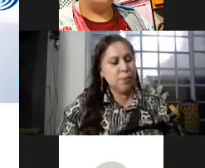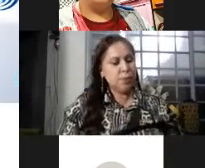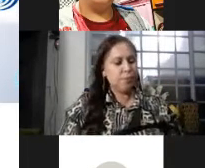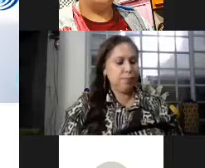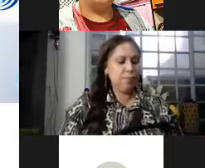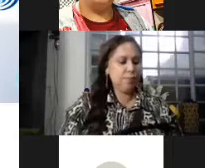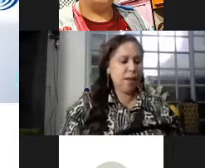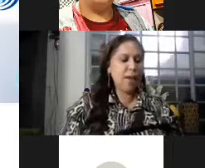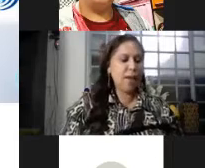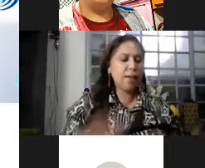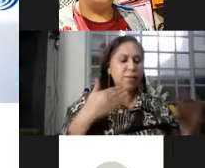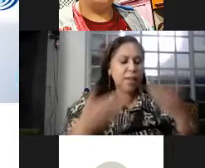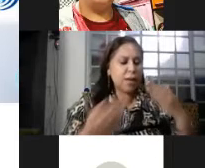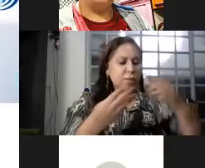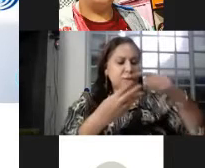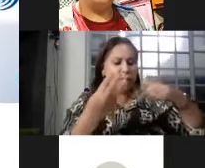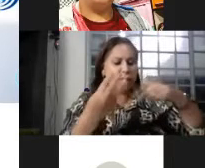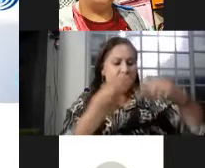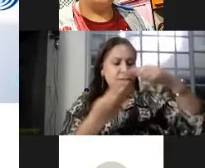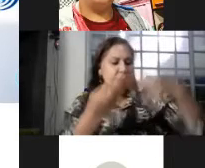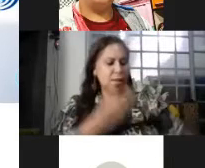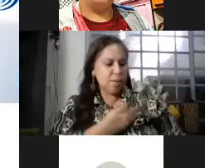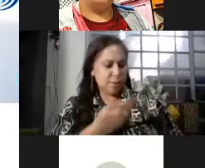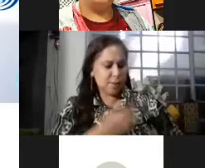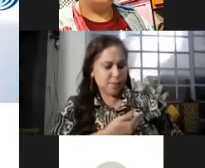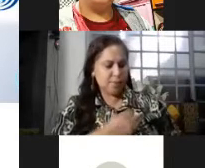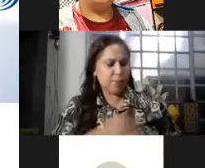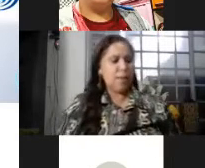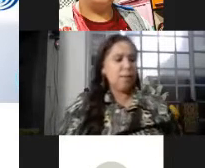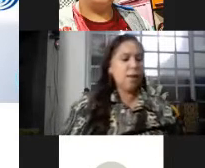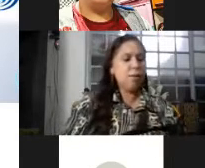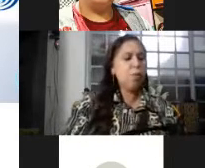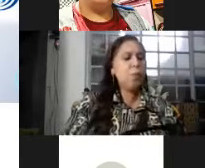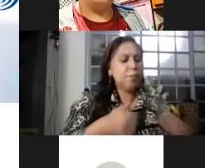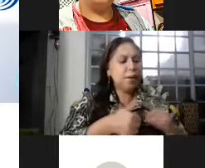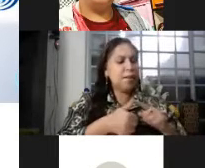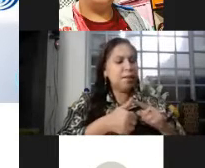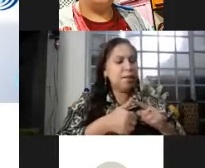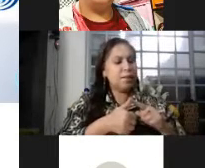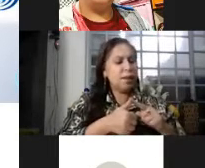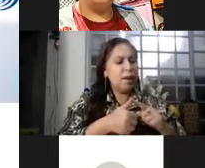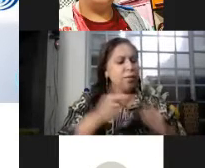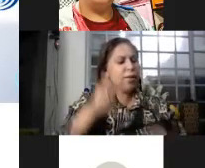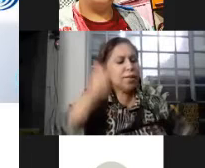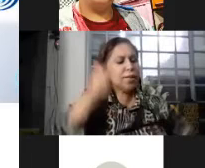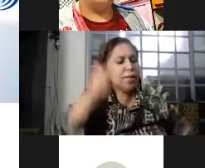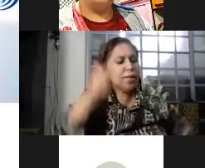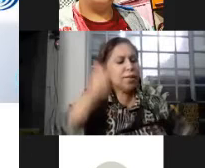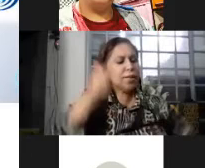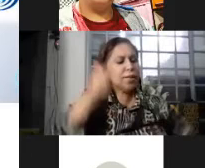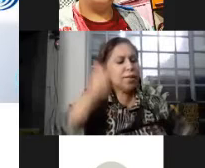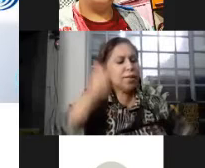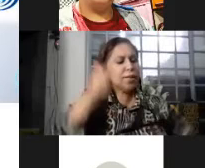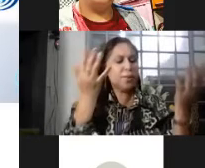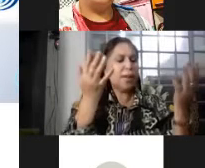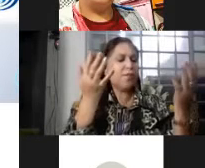Bom, aqui é um diálogo entre 3 amigos, né? O primeiro ele diz: você